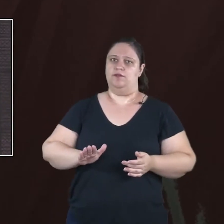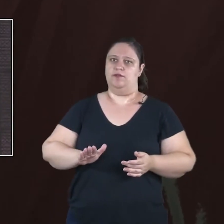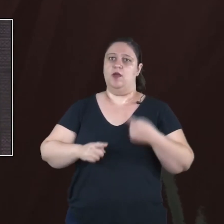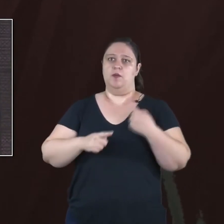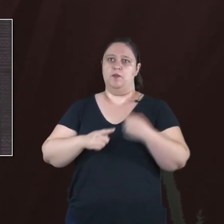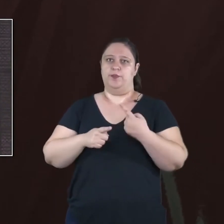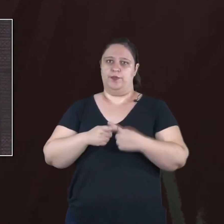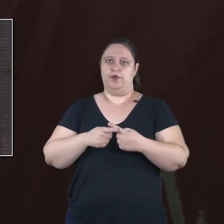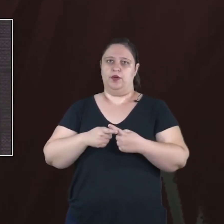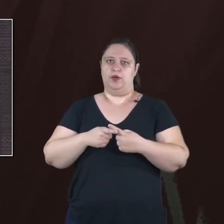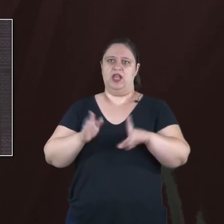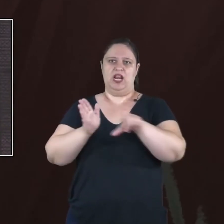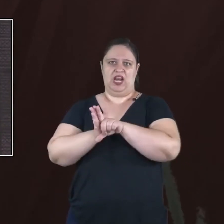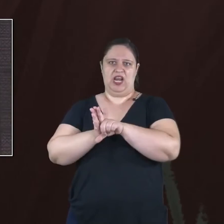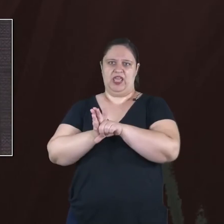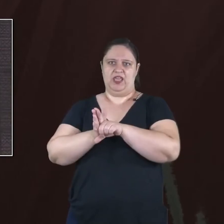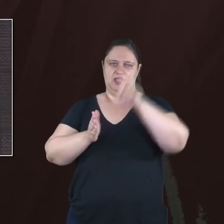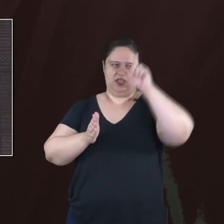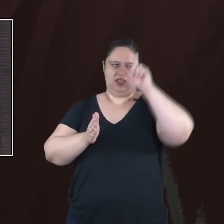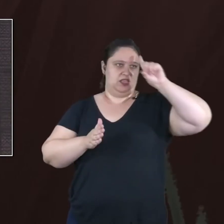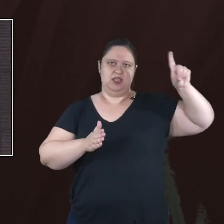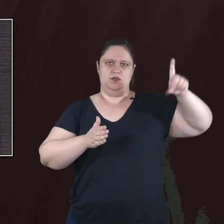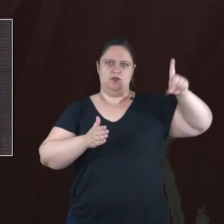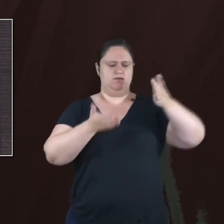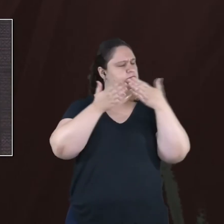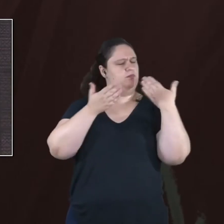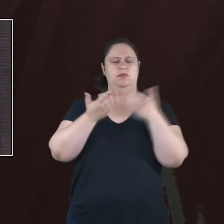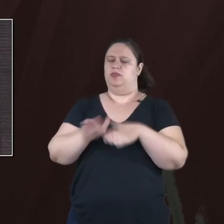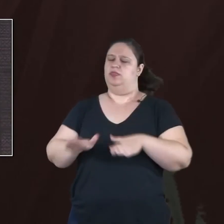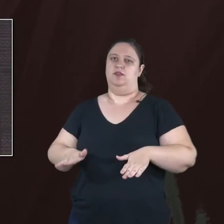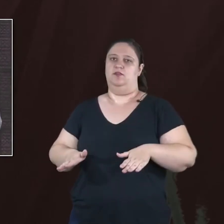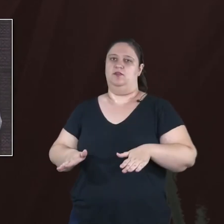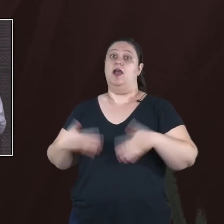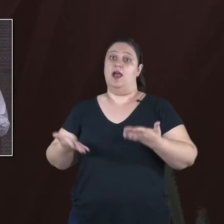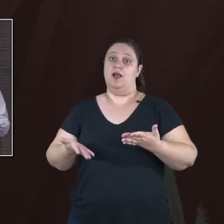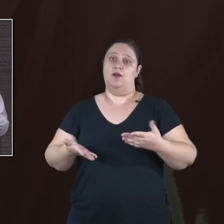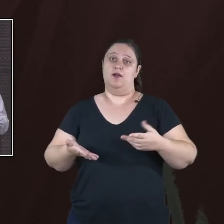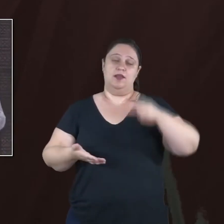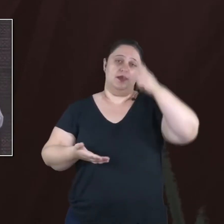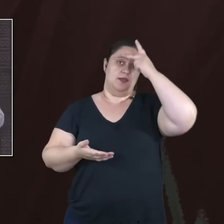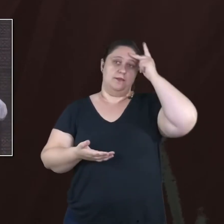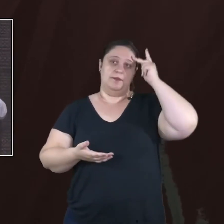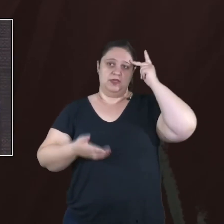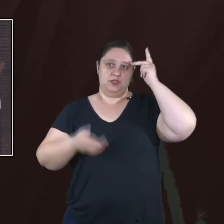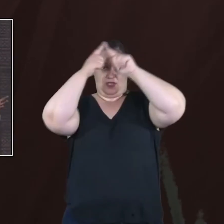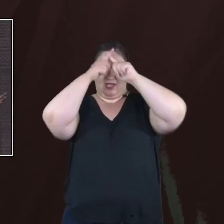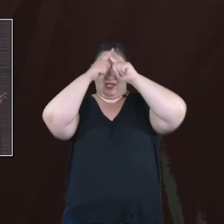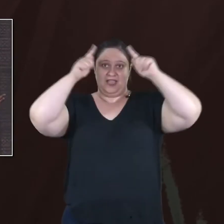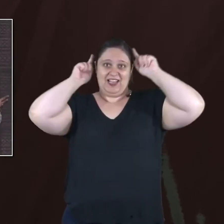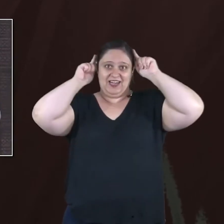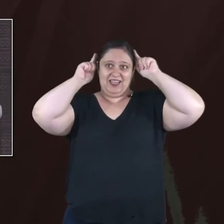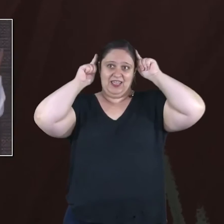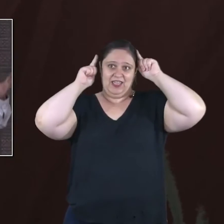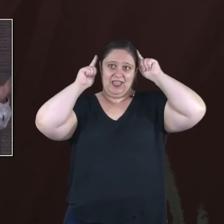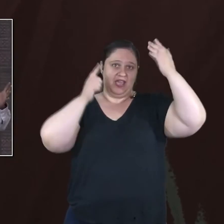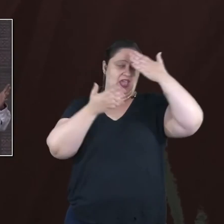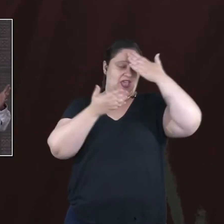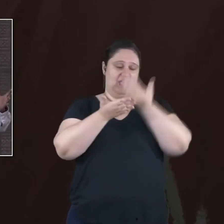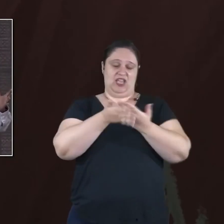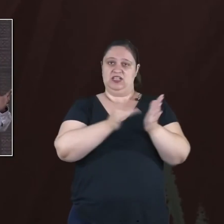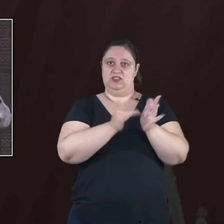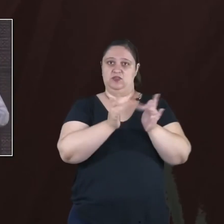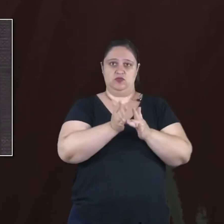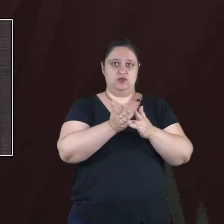de Deus, contra as tradições. E para os gregos, seria aceitar uma religião estranha, de um só